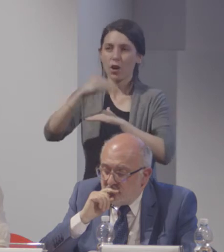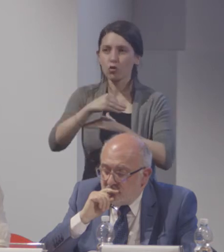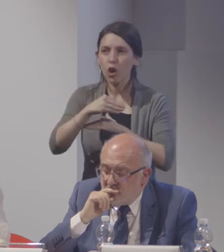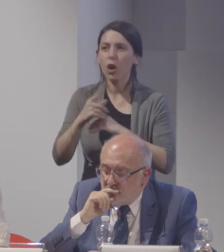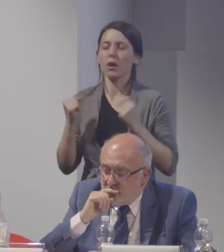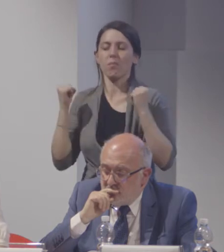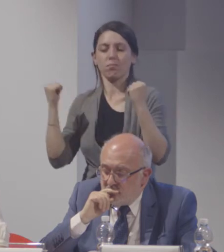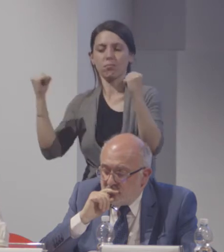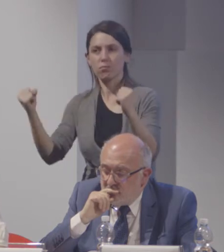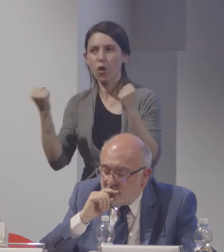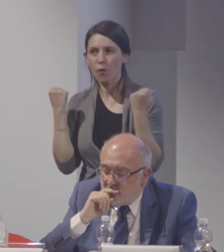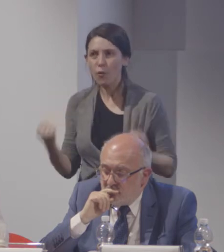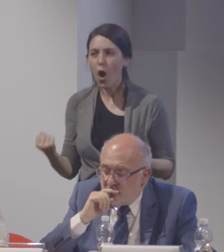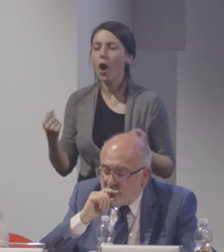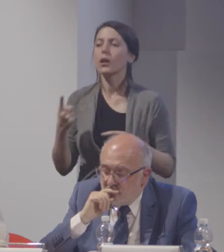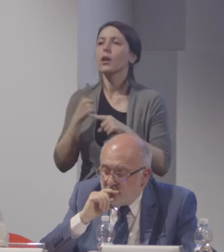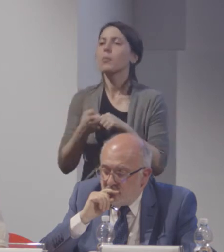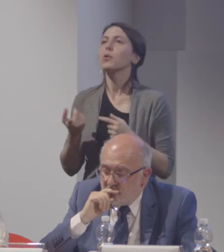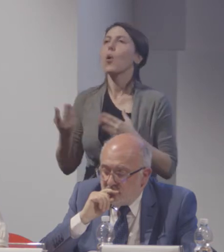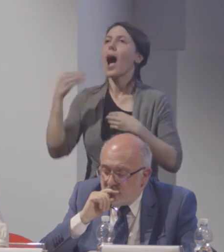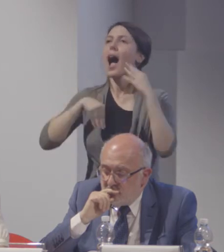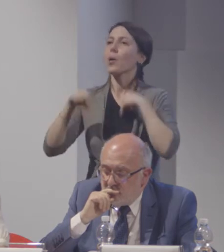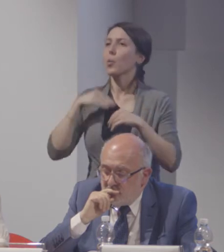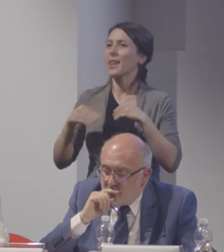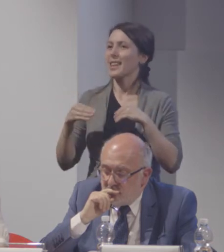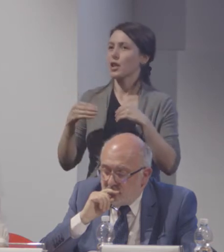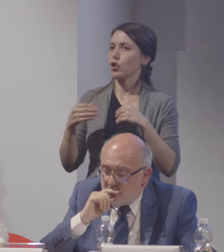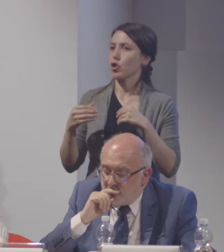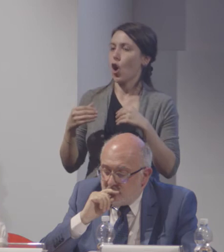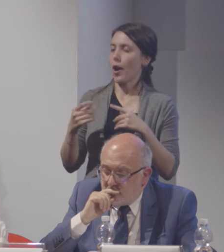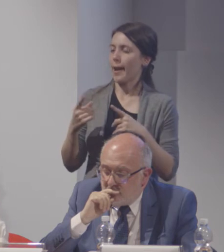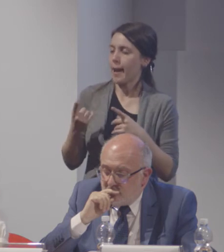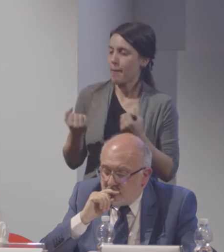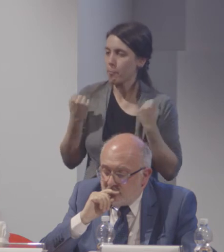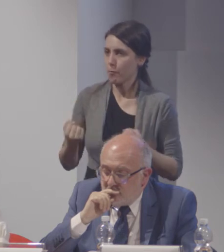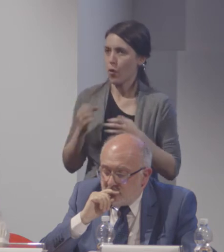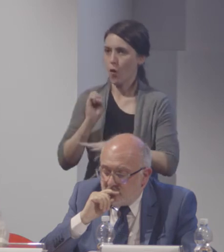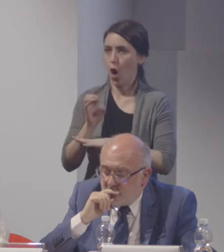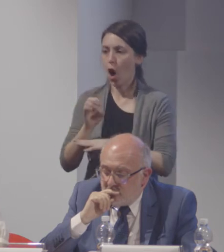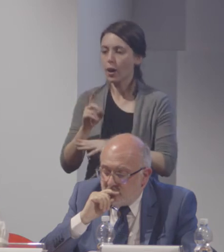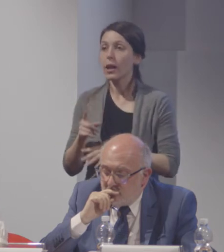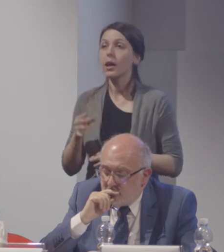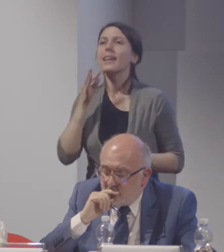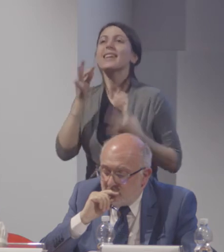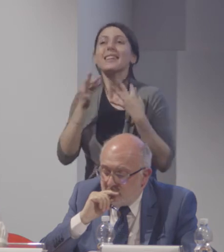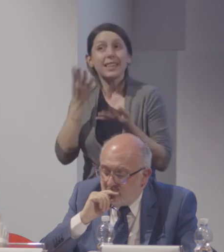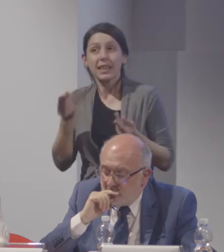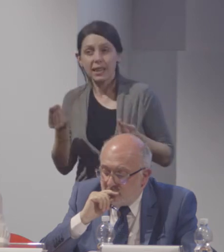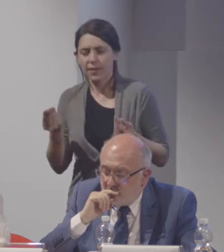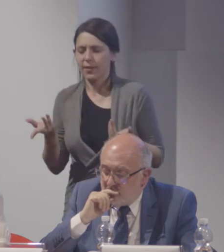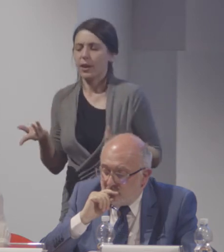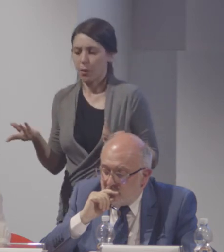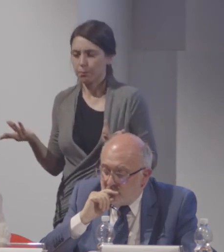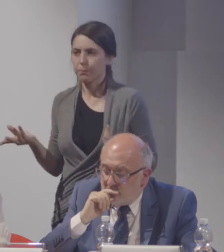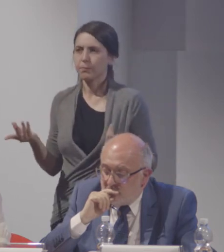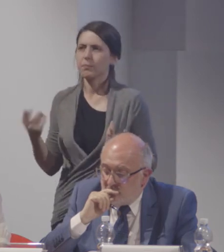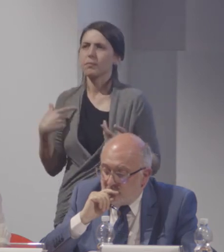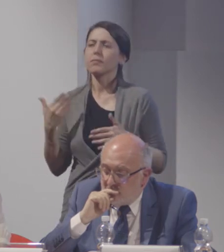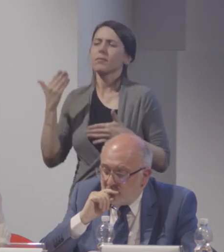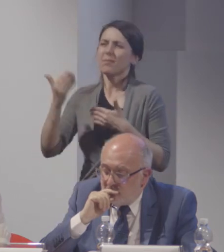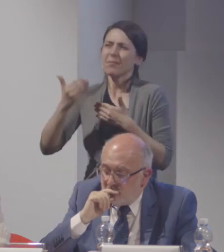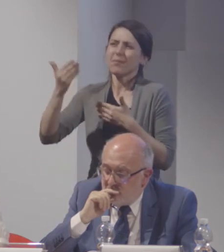lavoro faticoso di acquisizione. Fine della citazione. Non si tratta quindi, come periodicamente dibattiamo